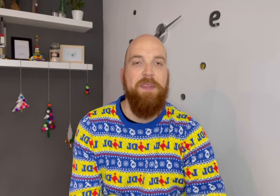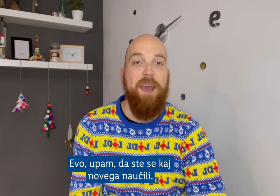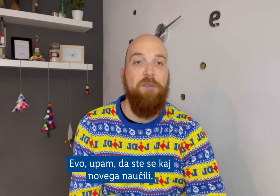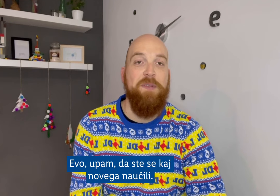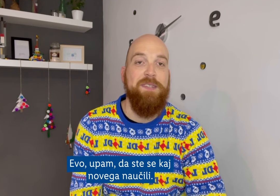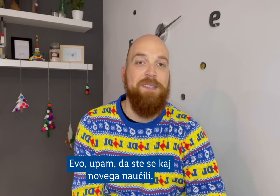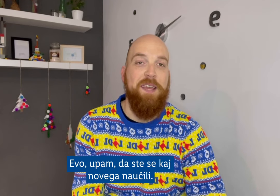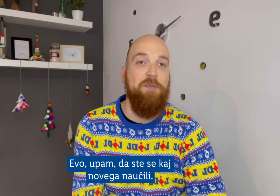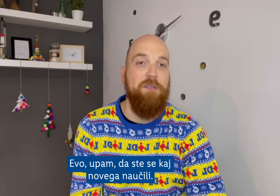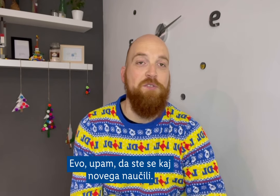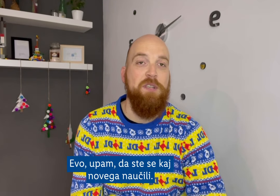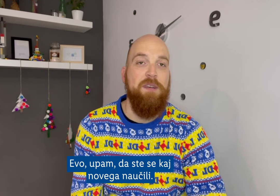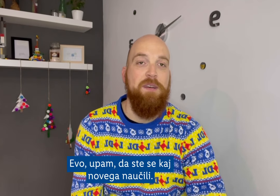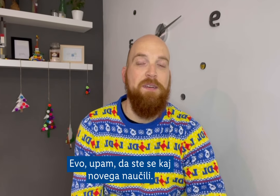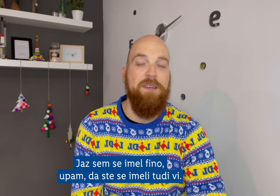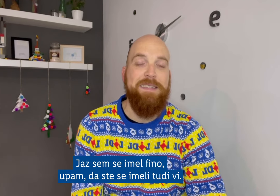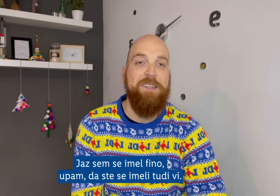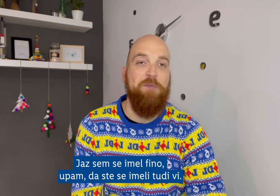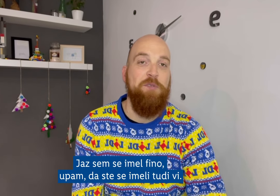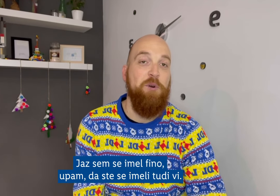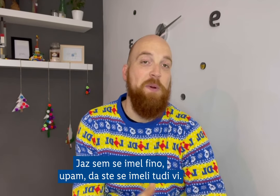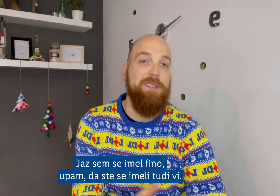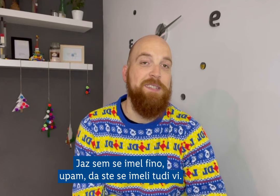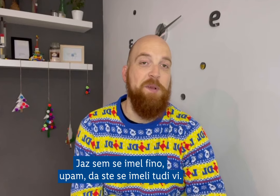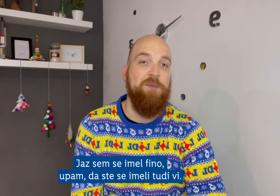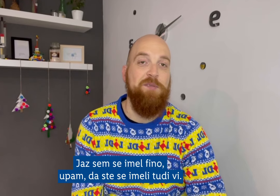Evo, upam, da ste se kaj novega naučili. Jaz sem se imel fino, upam, da ste se imeli tudi vi.